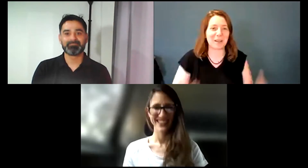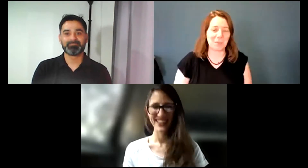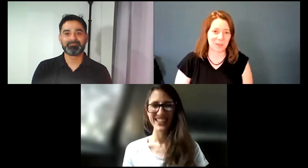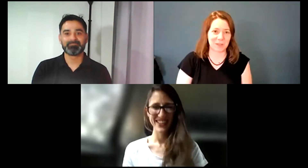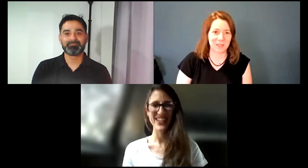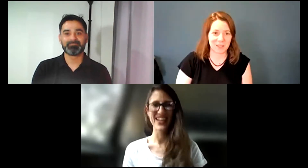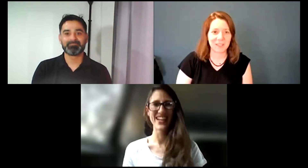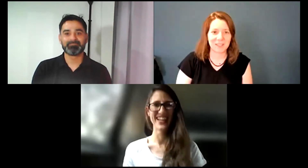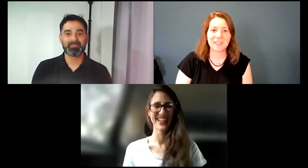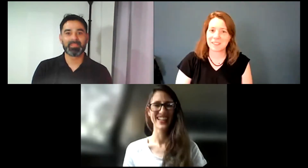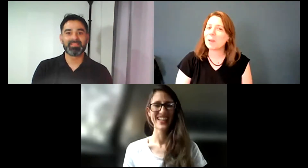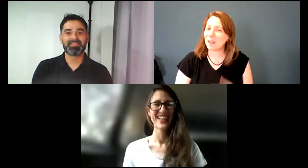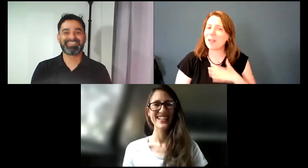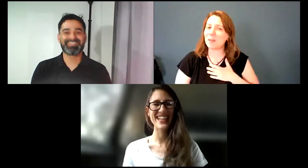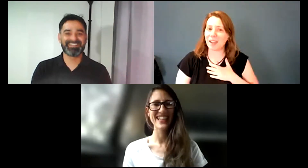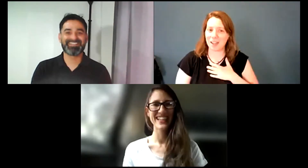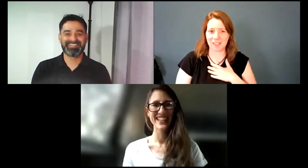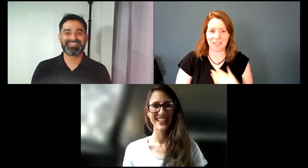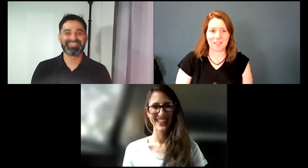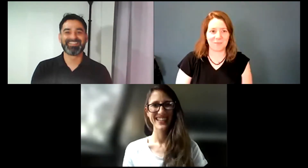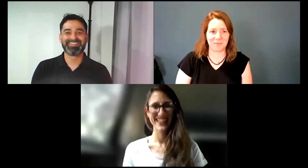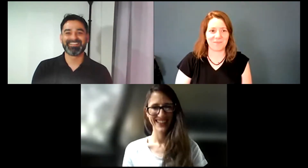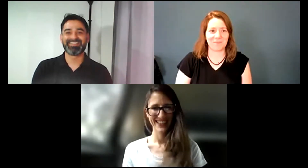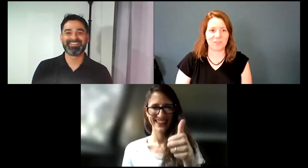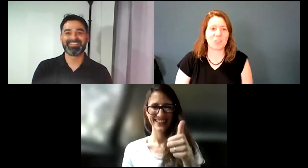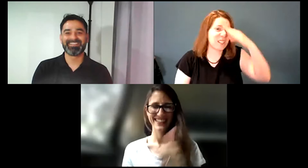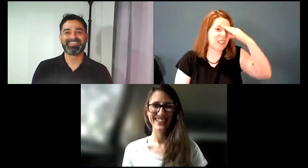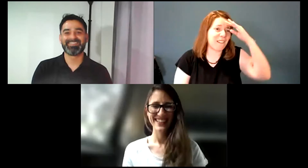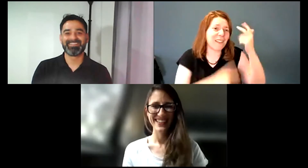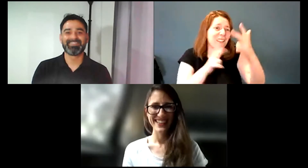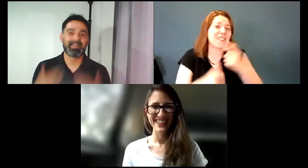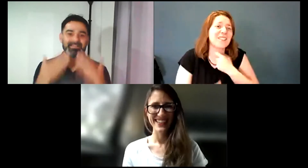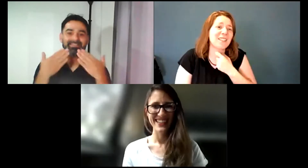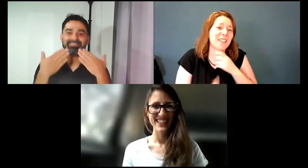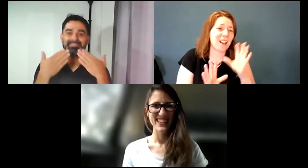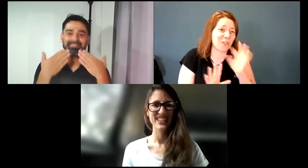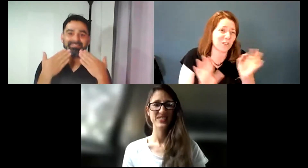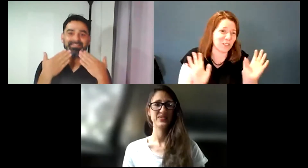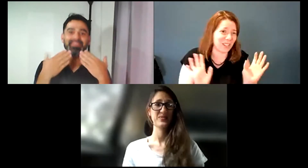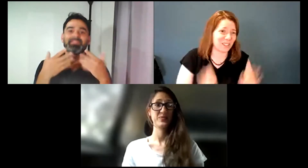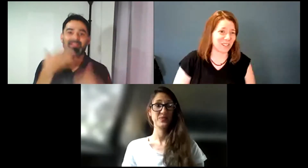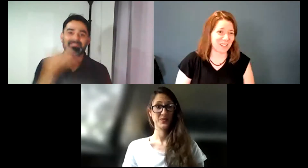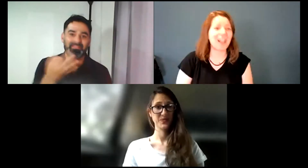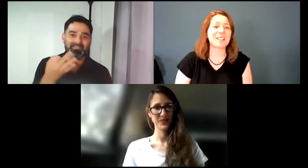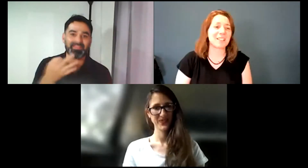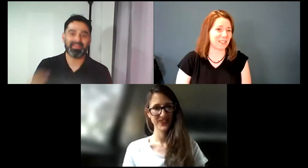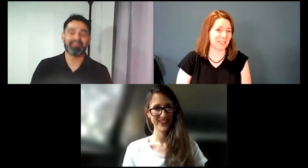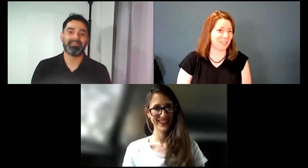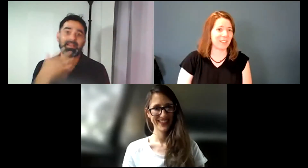pero de verdad, gracias. No sé si Javi quiere decirte algo, no sé. Gracias.